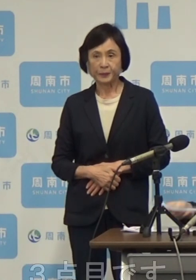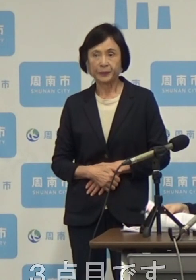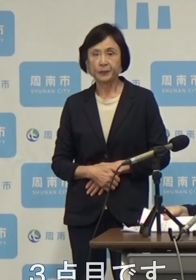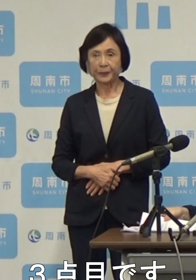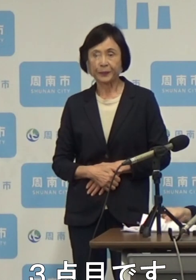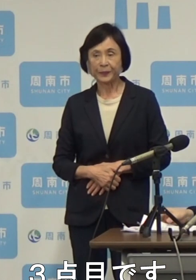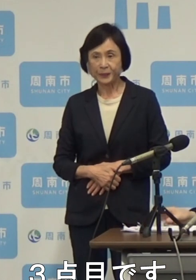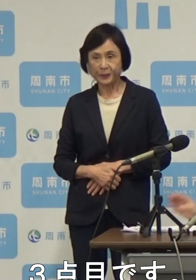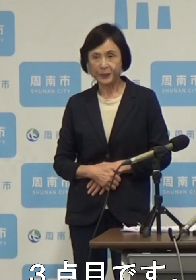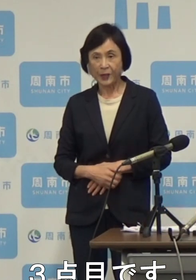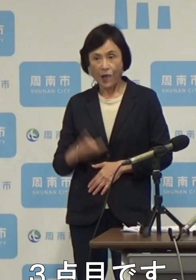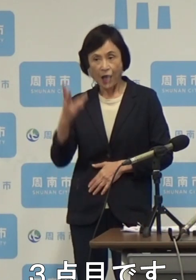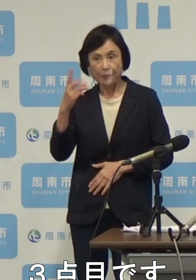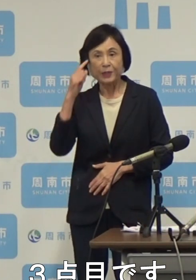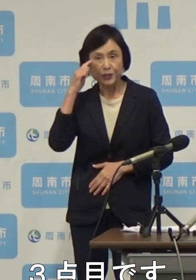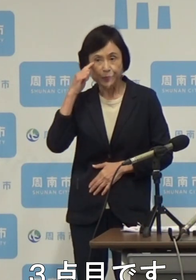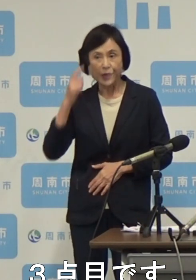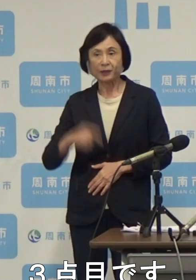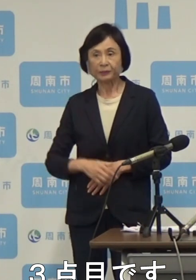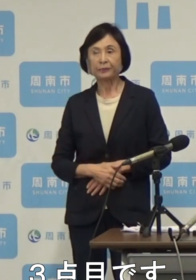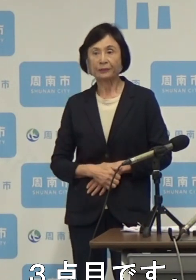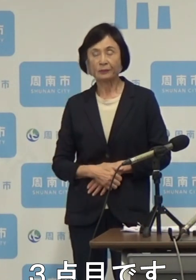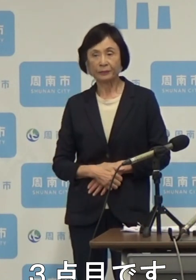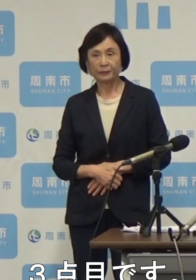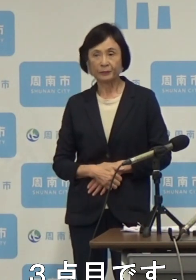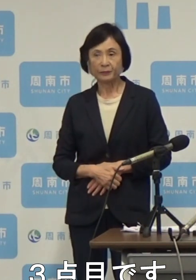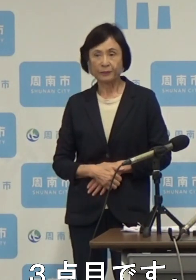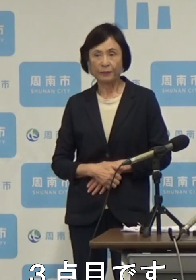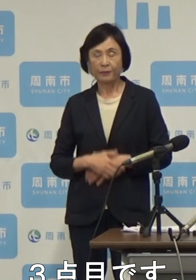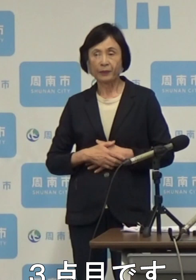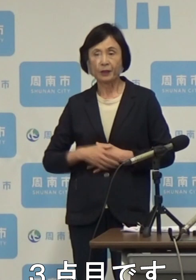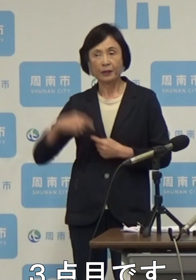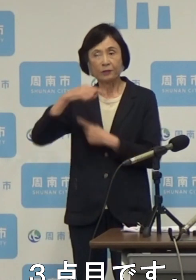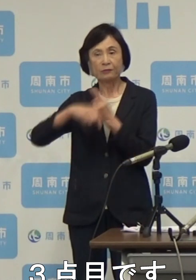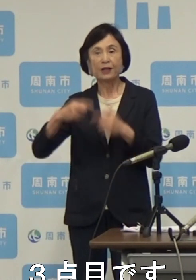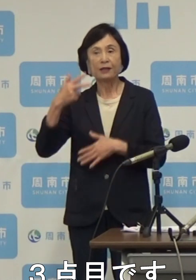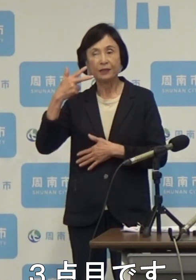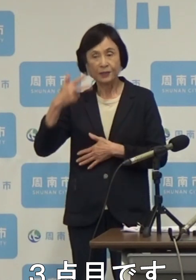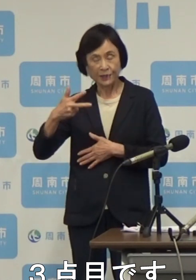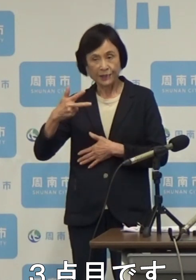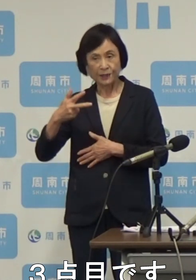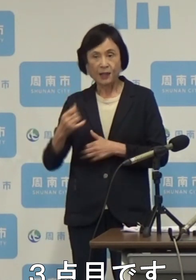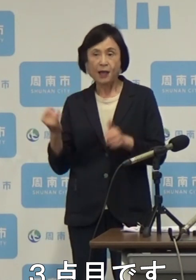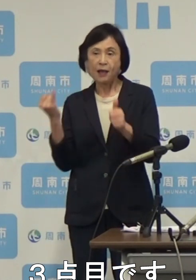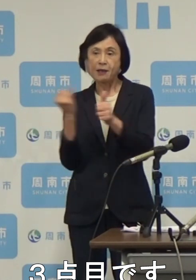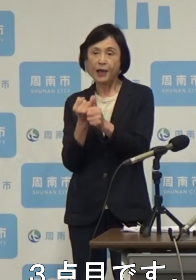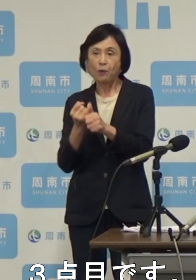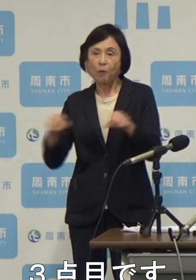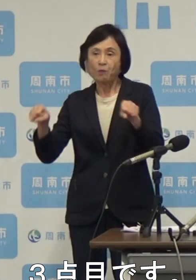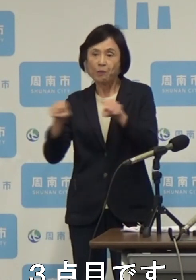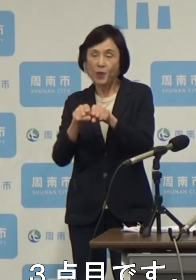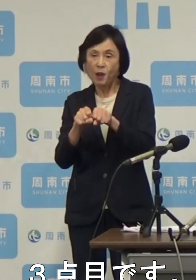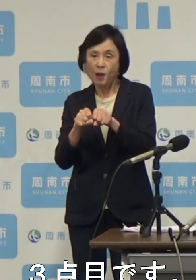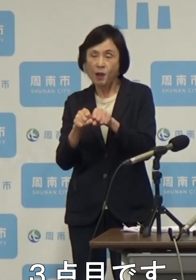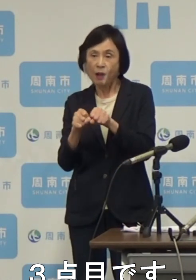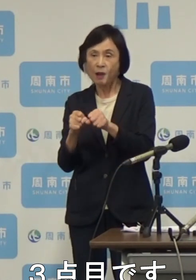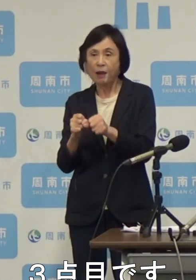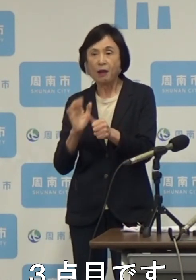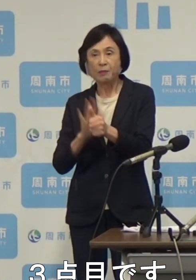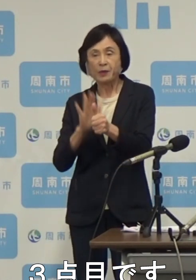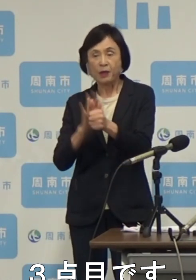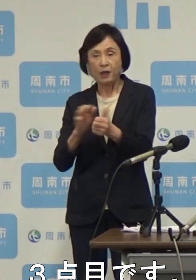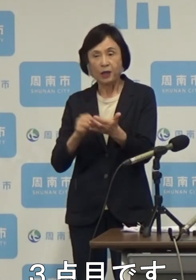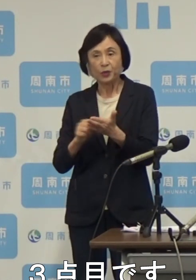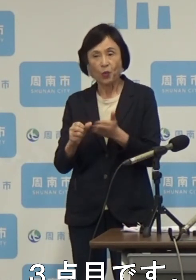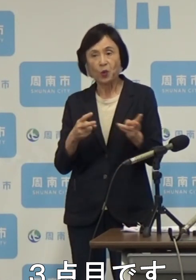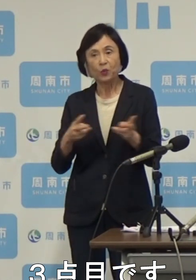はい、次に3点目でございます。周南市婚活サポーター登録制度の創